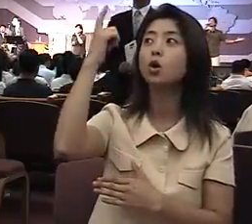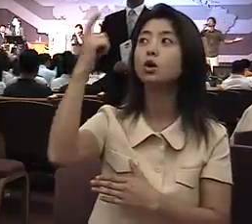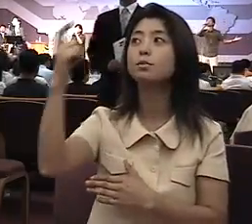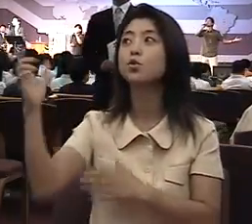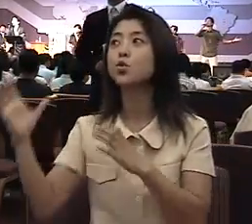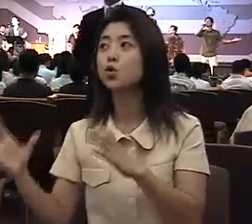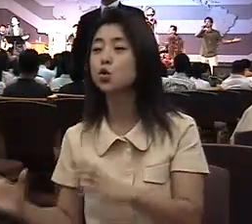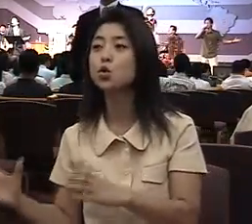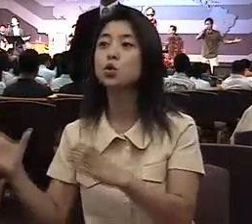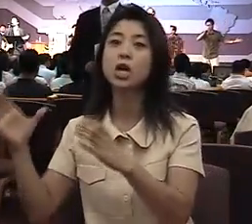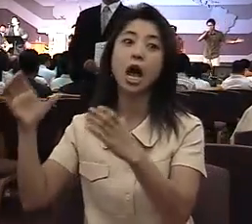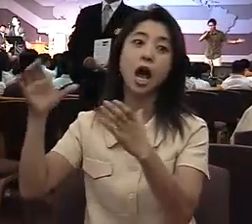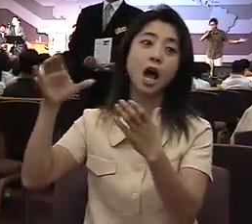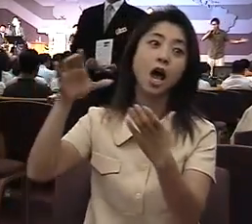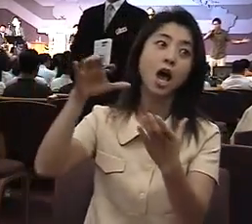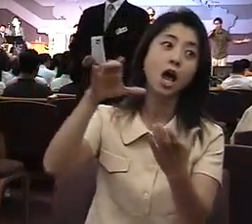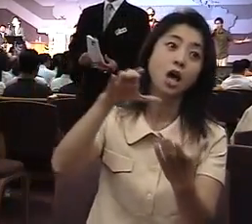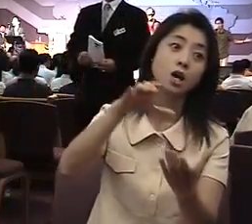영을 부으사